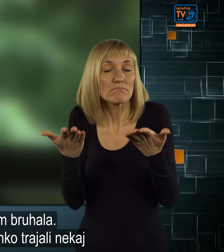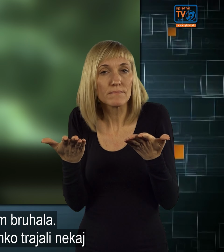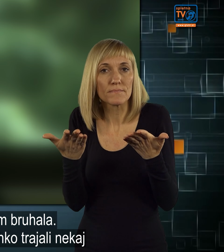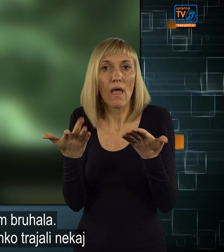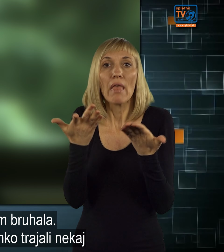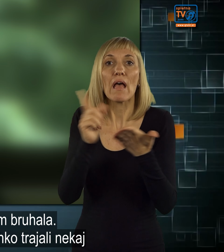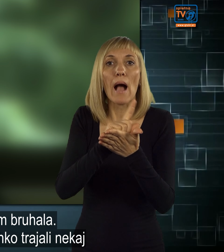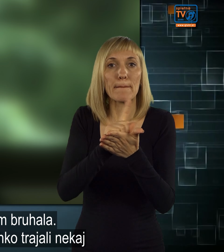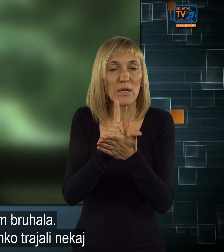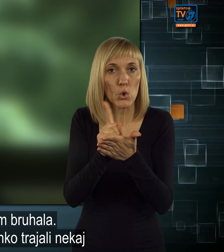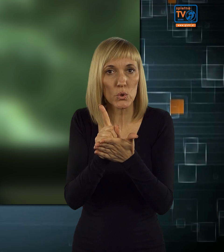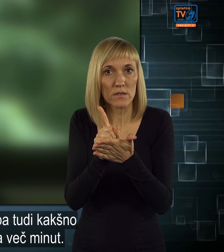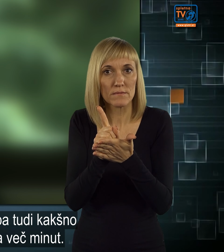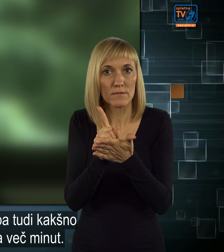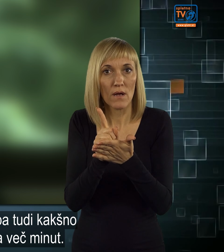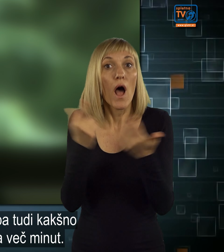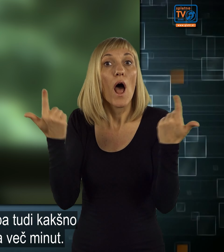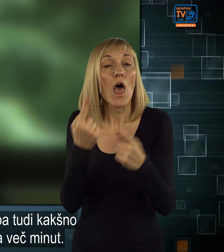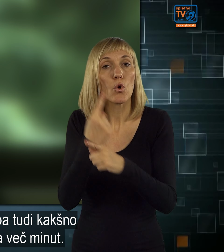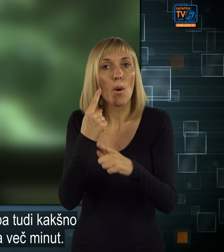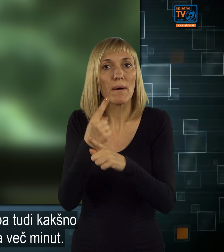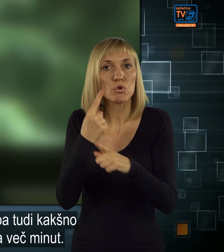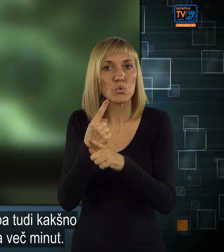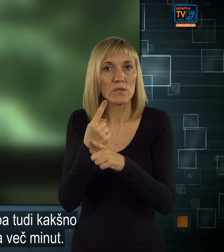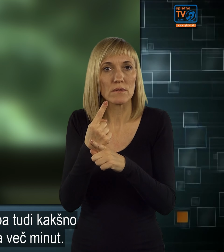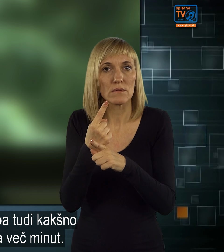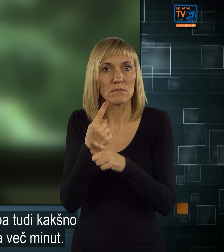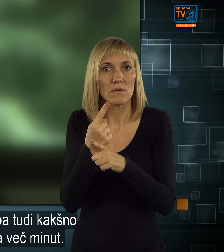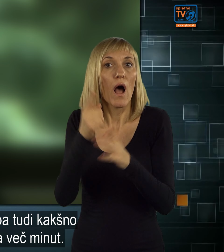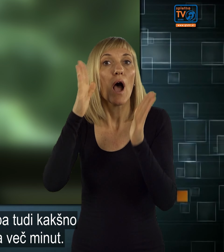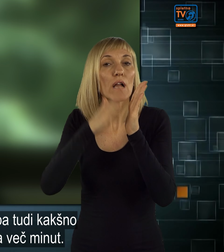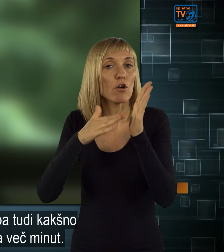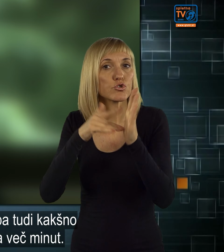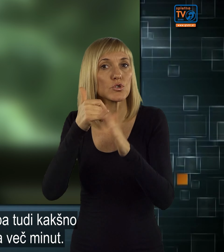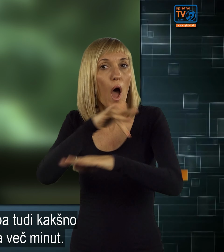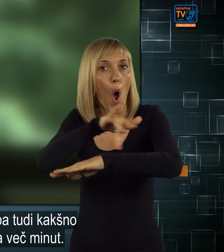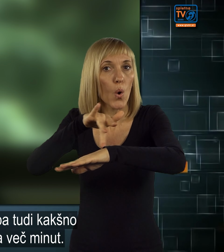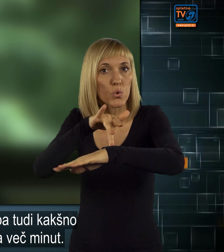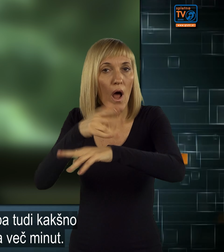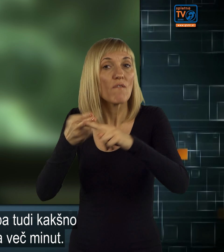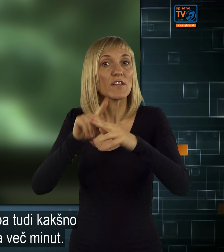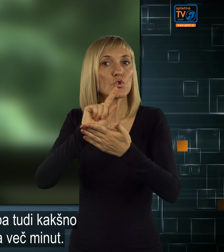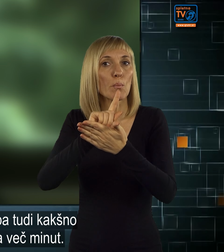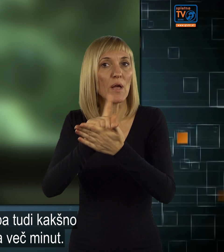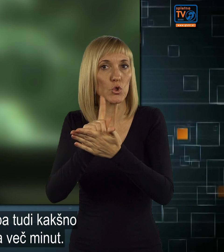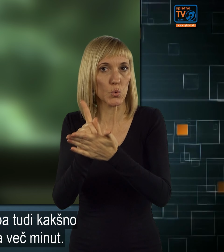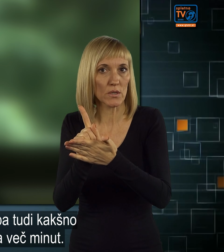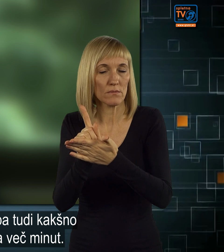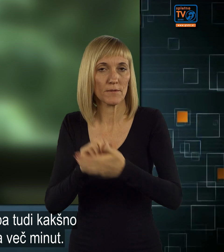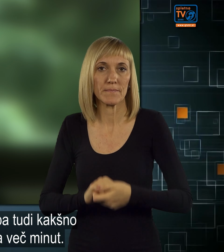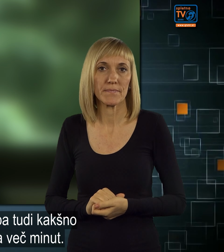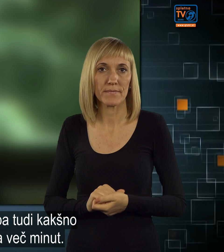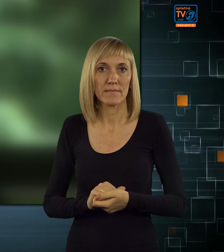lahko trajali nekaj minut, lahko pa so po kakšno uro, več minut.